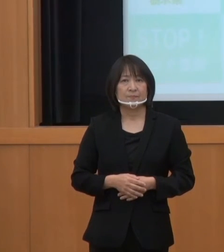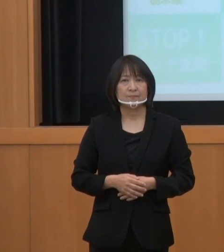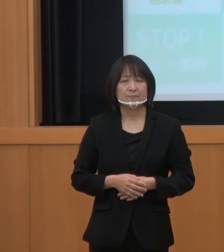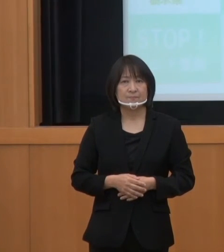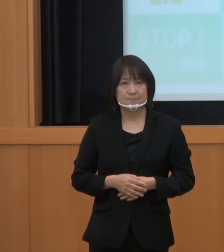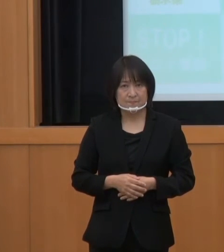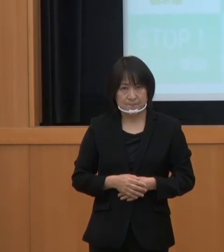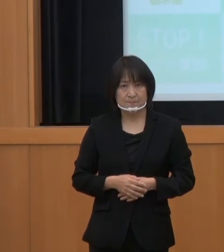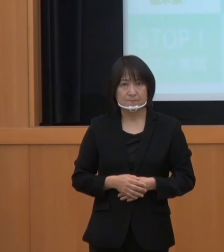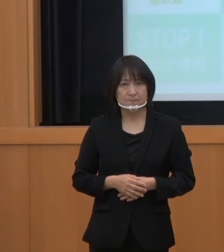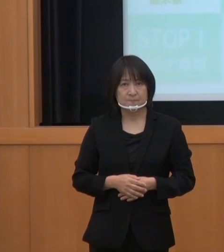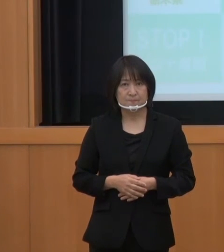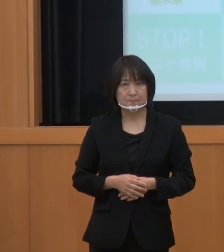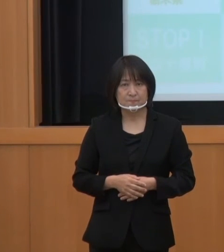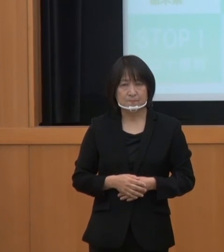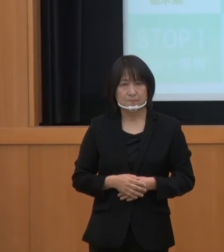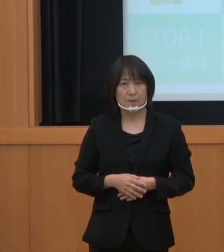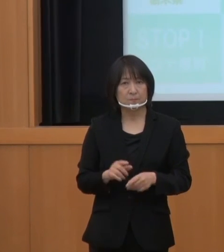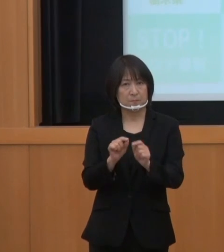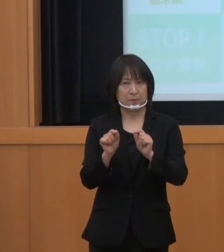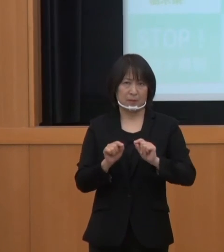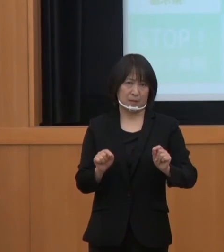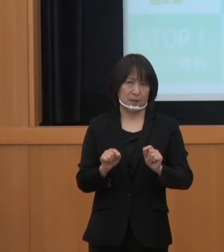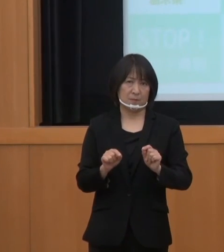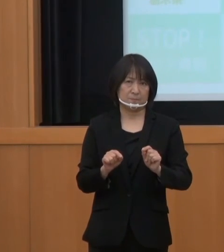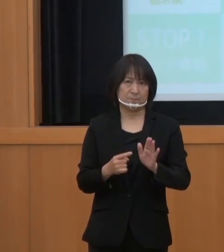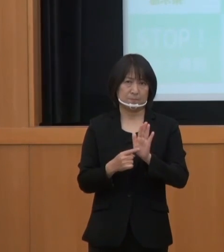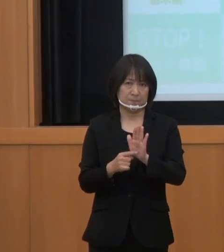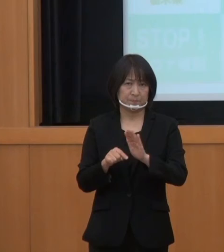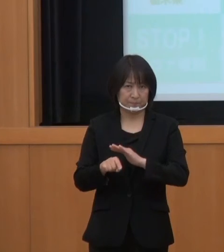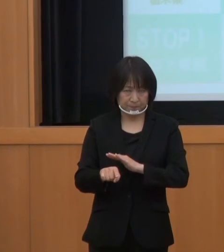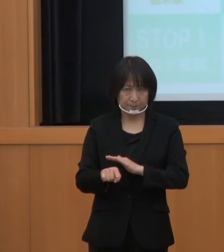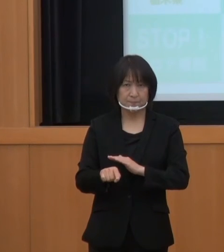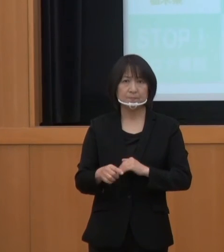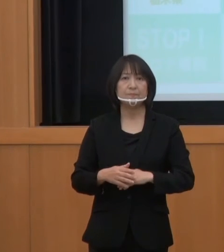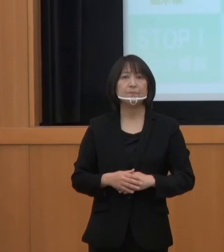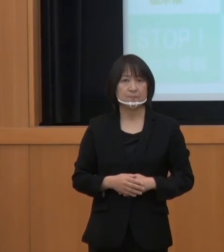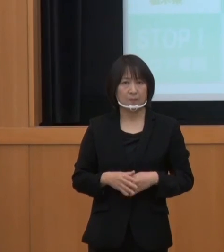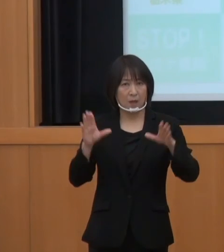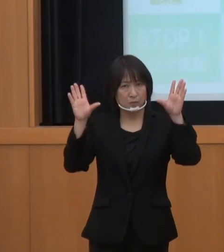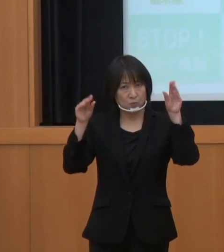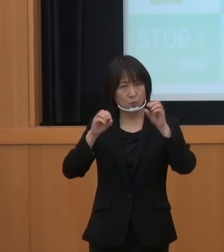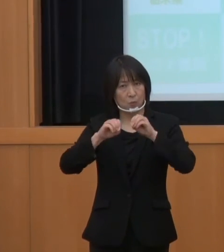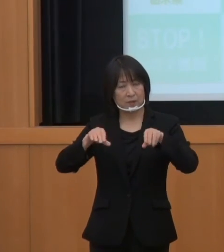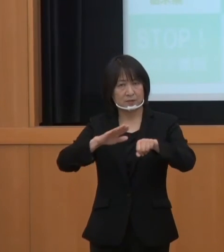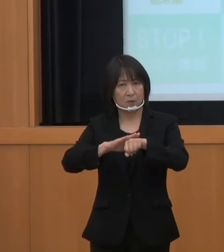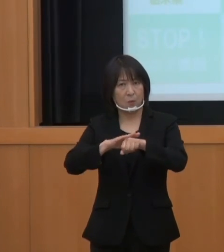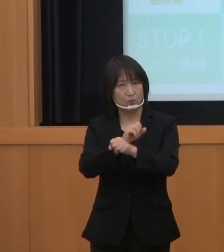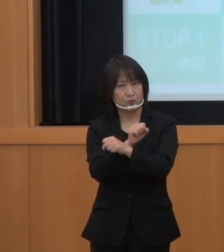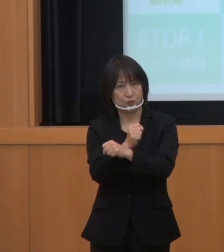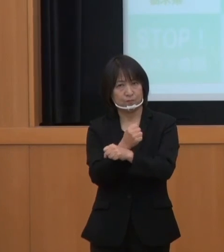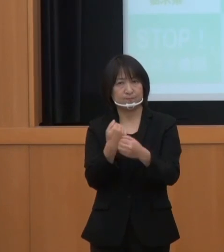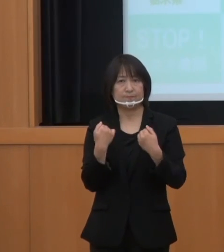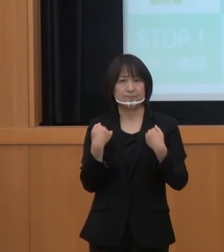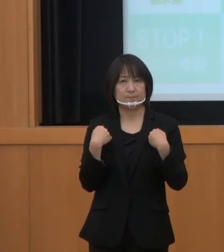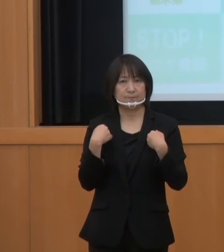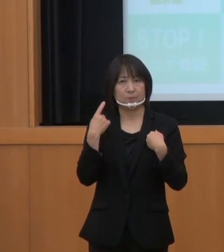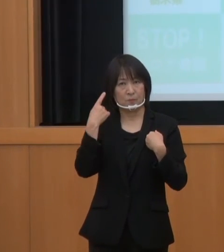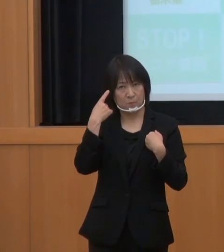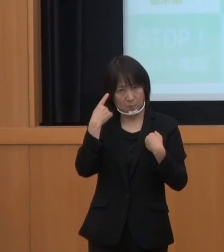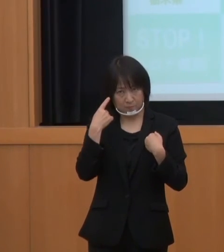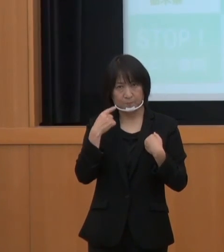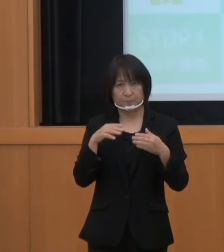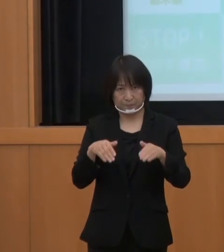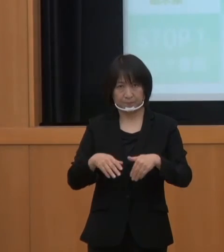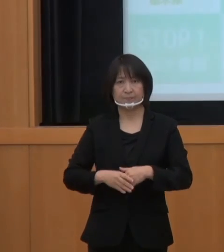今日の状態を招いている。ついては行政の情報の発信の仕方を工夫していかなければならないというふうに思ったところ